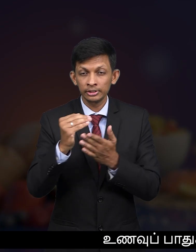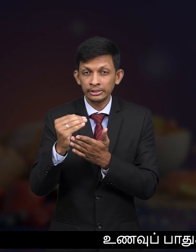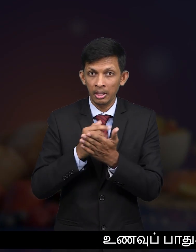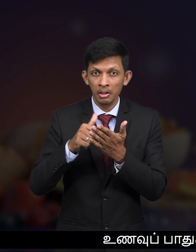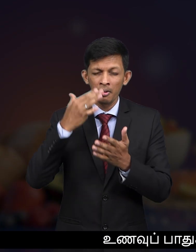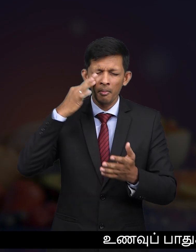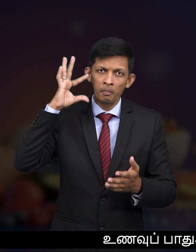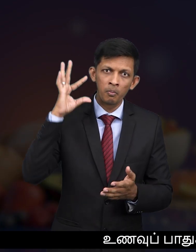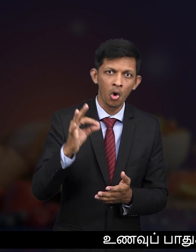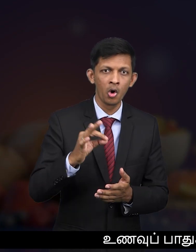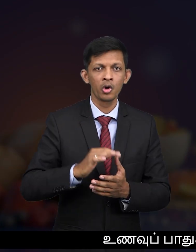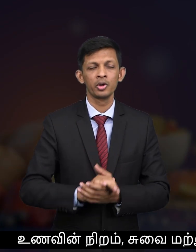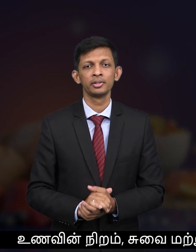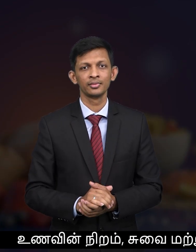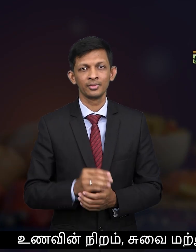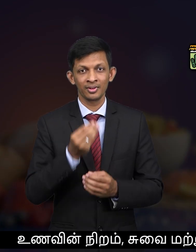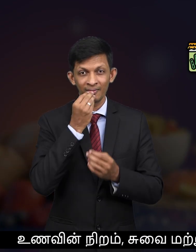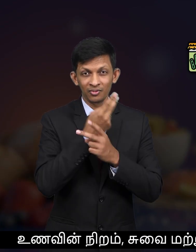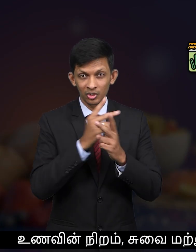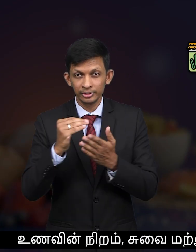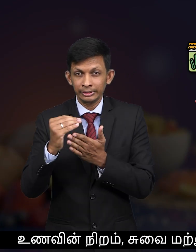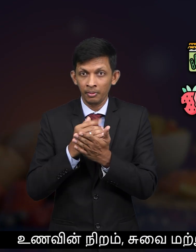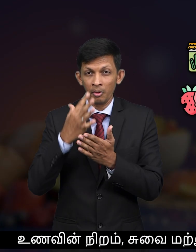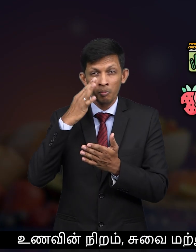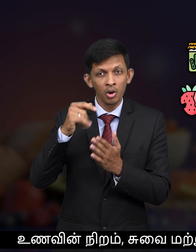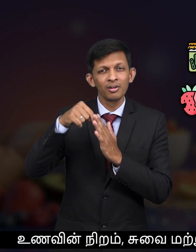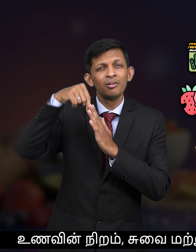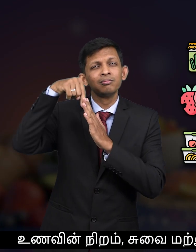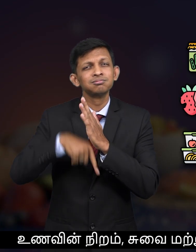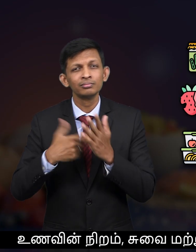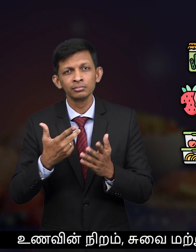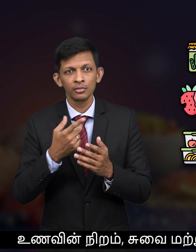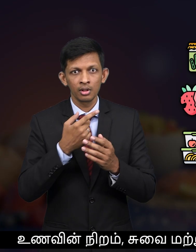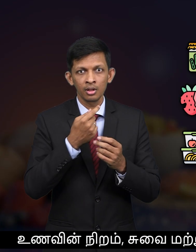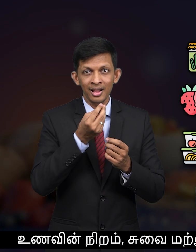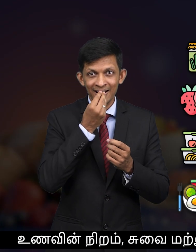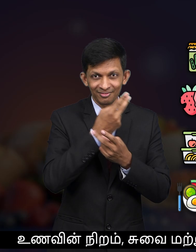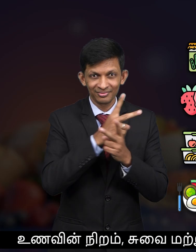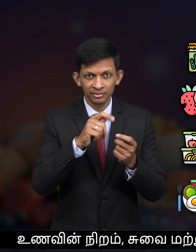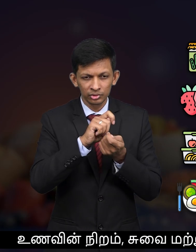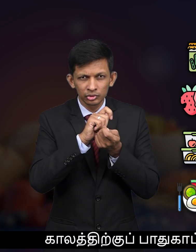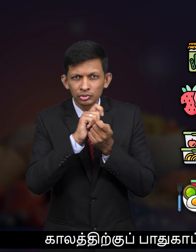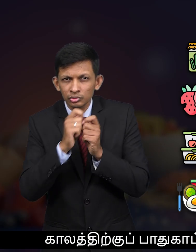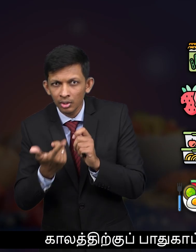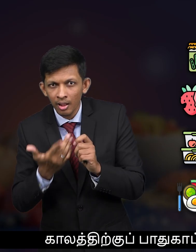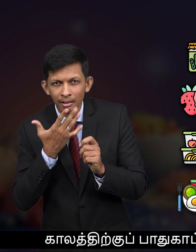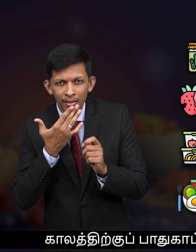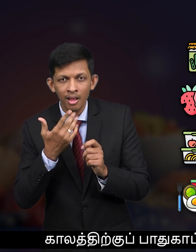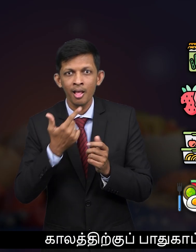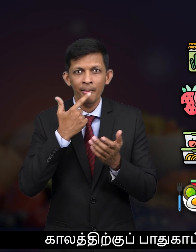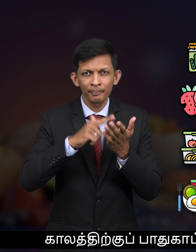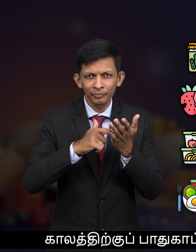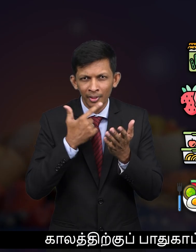உணவு பாதுகாப்பின் முக்கியத்துவம்: உணவின் நிறம், சுவை மற்றும் ஊட்டச்சத்து ஆகியவற்றை நீண்ட